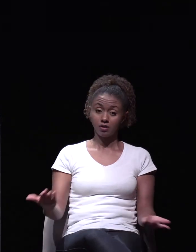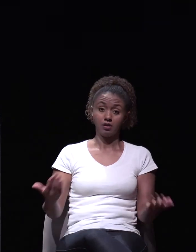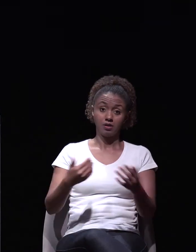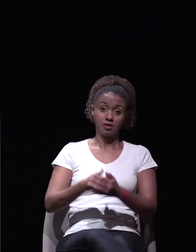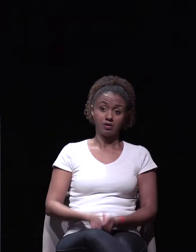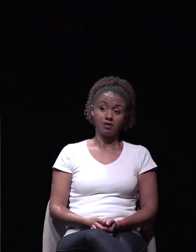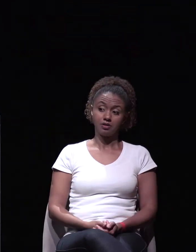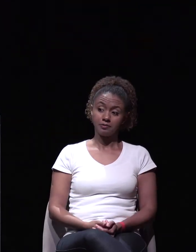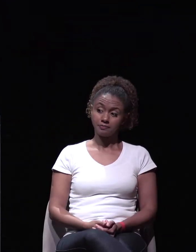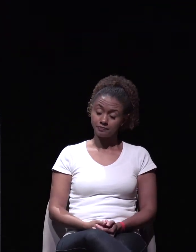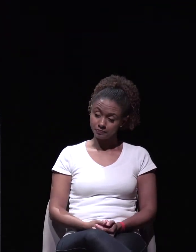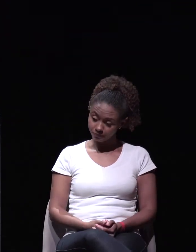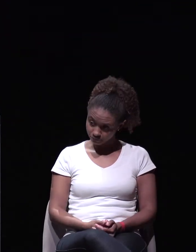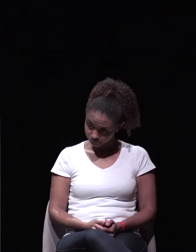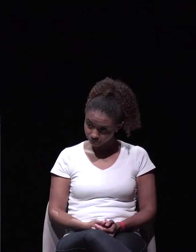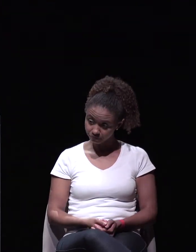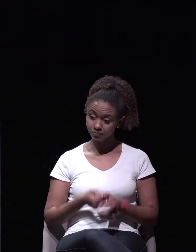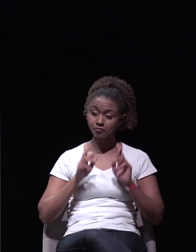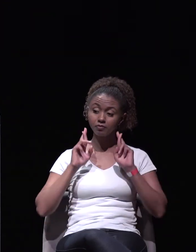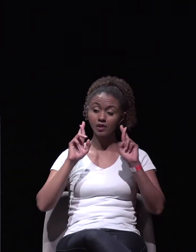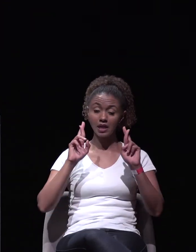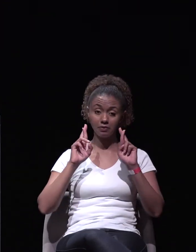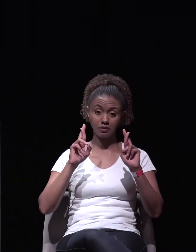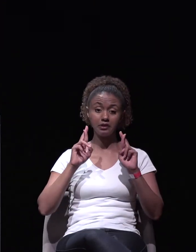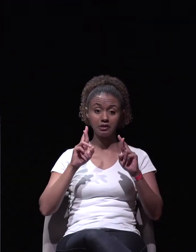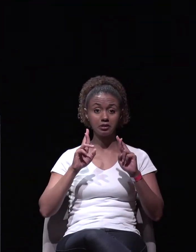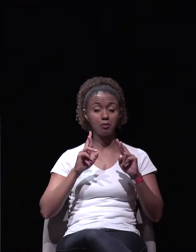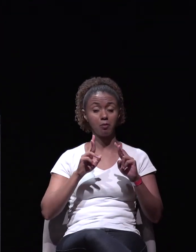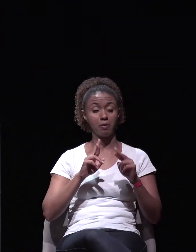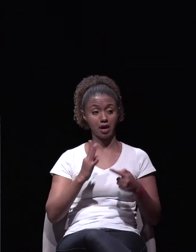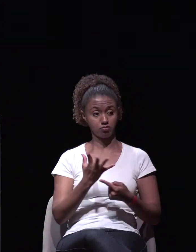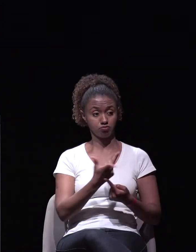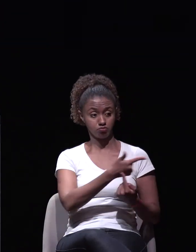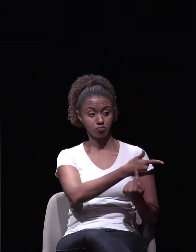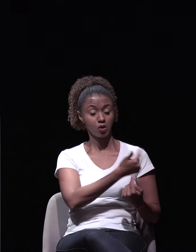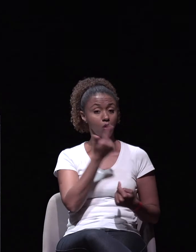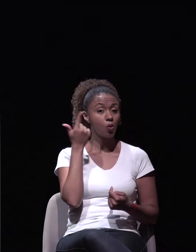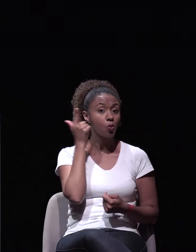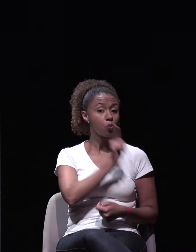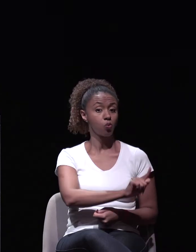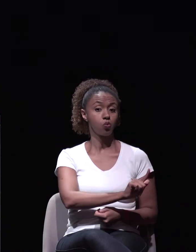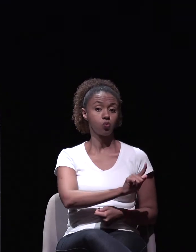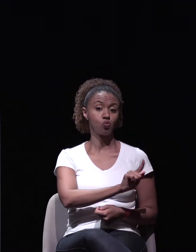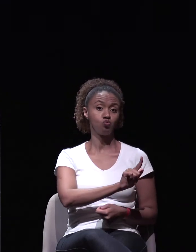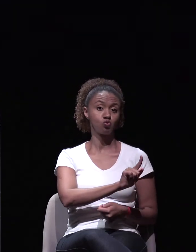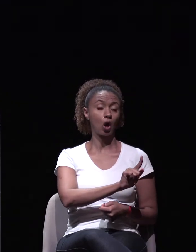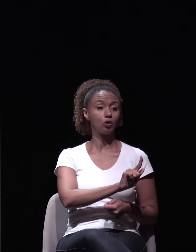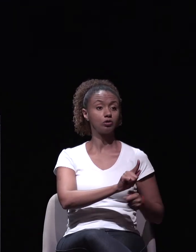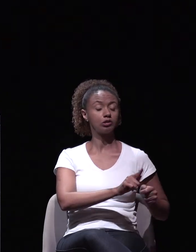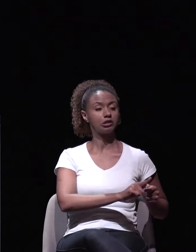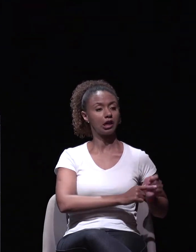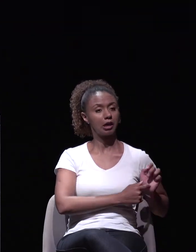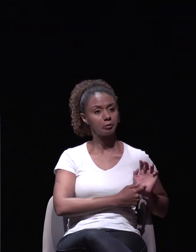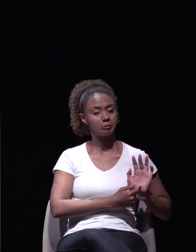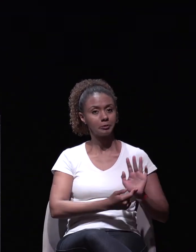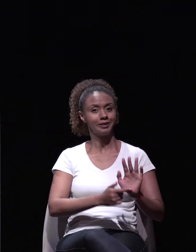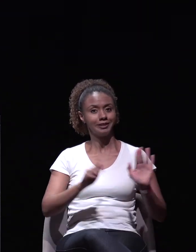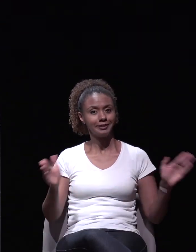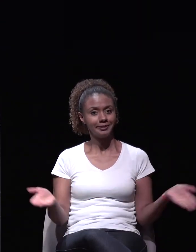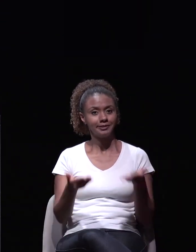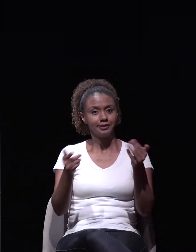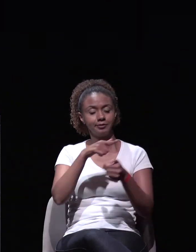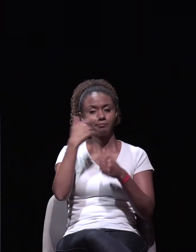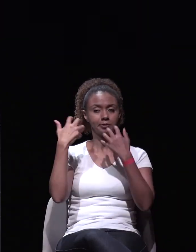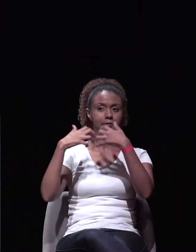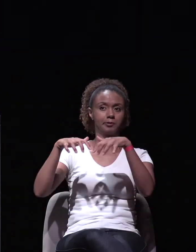que a obra do Melvin Edwards tenha funcionado como detonador da nossa reflexão sobre a